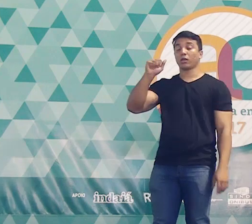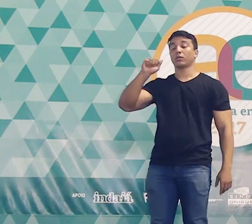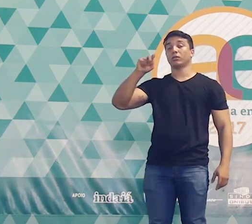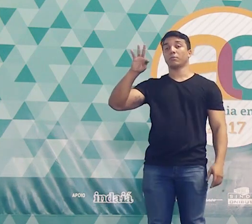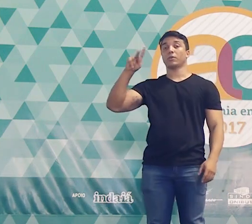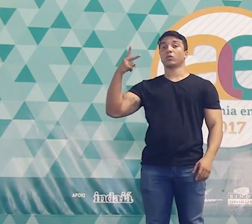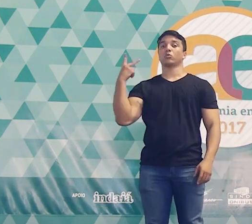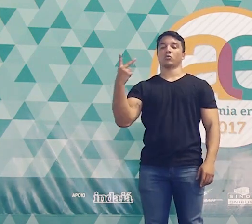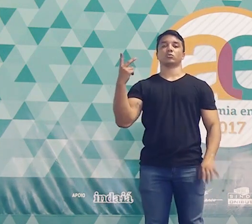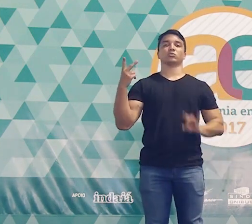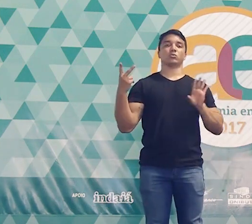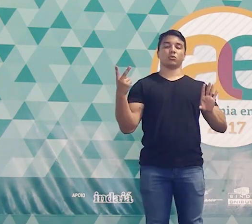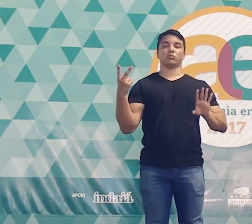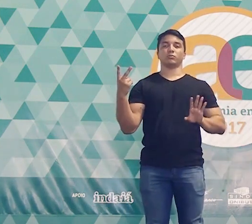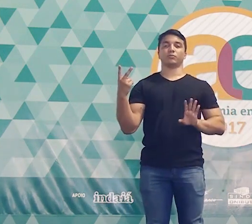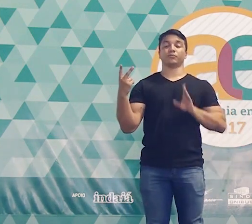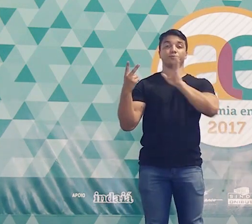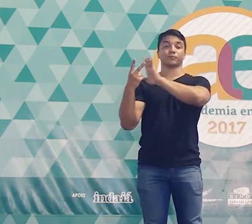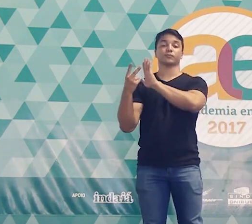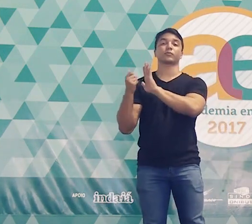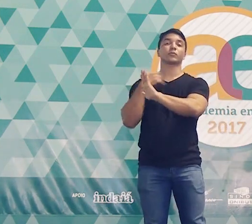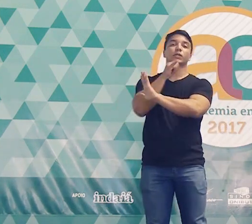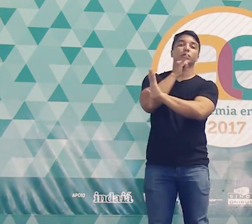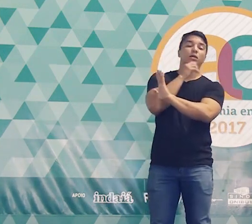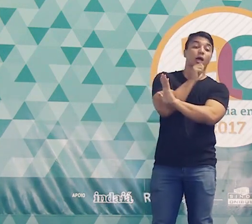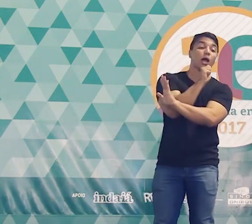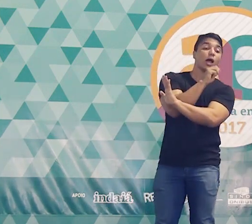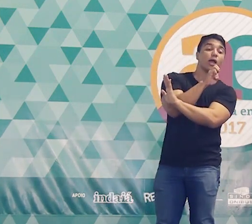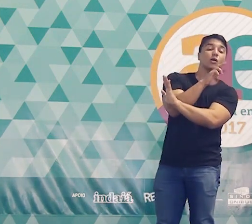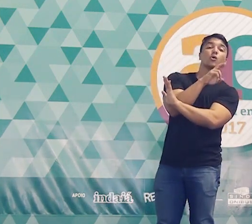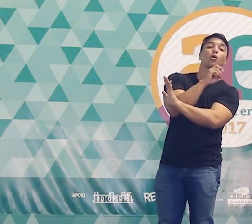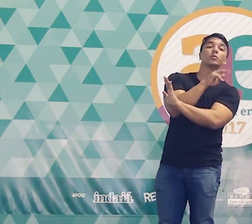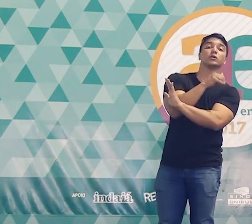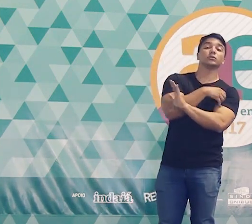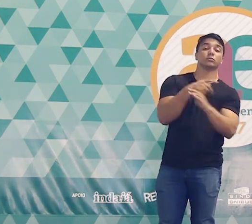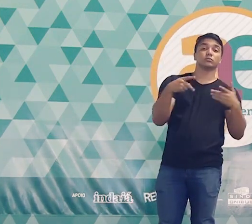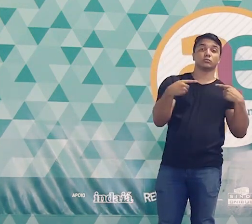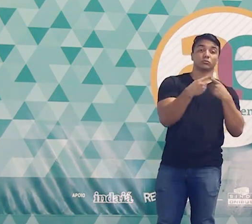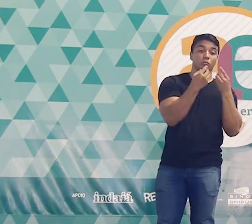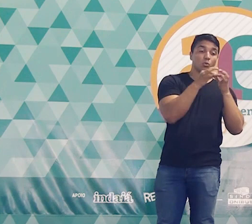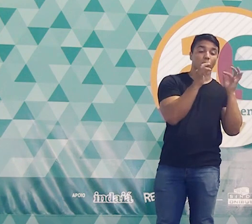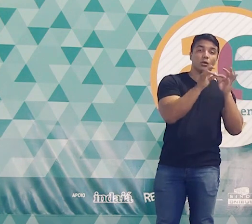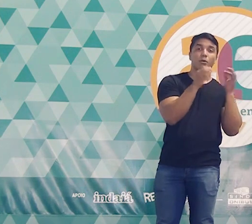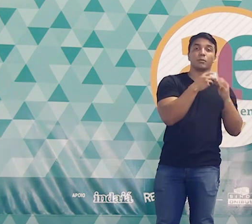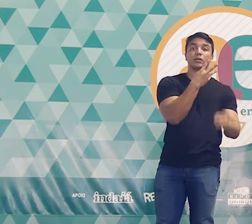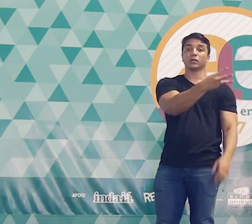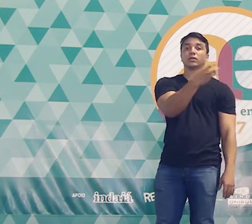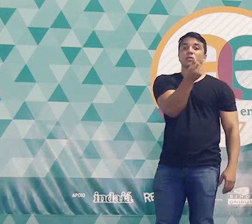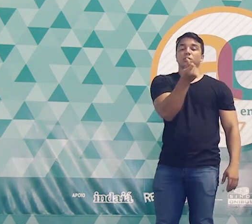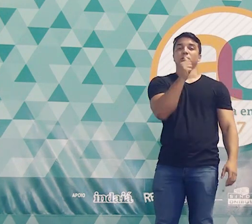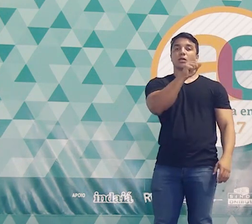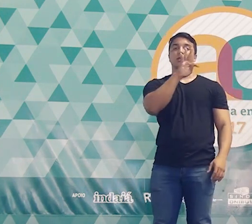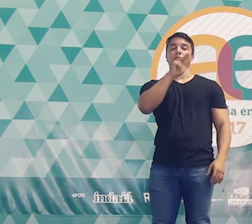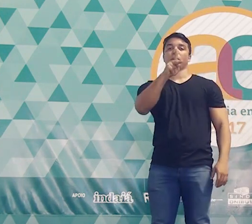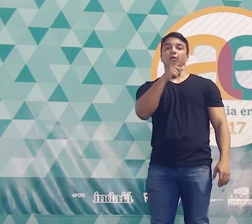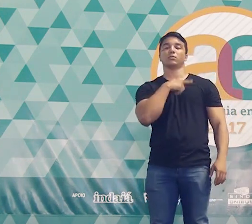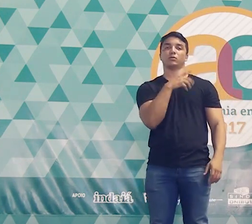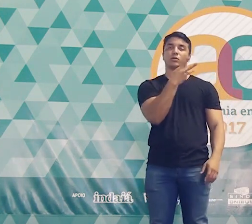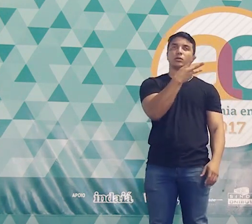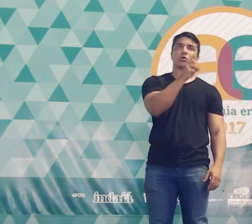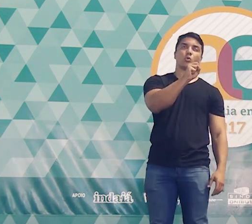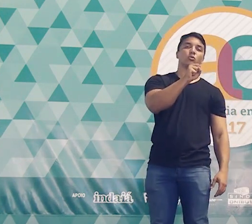2 ATPs, tá certo? Quando eu estou em condições aeróbicas, uma molécula produz em média 36 ATPs a